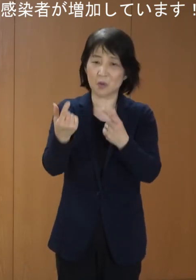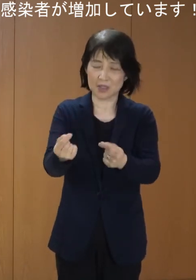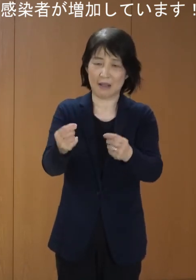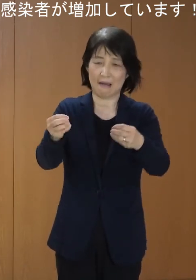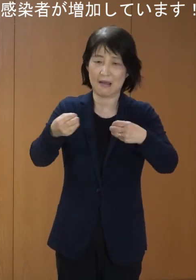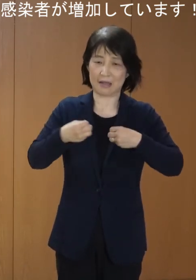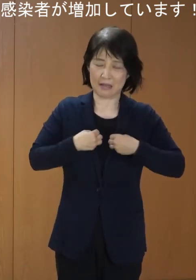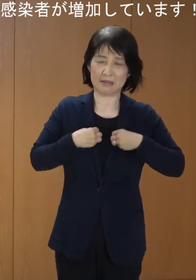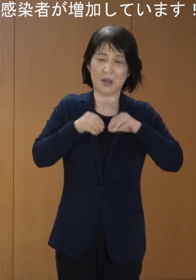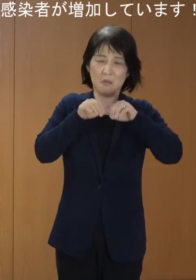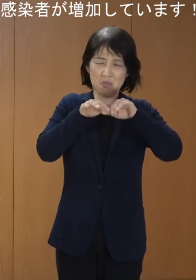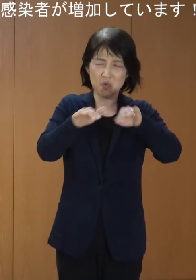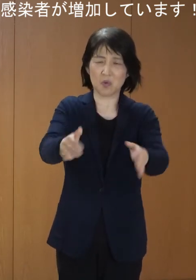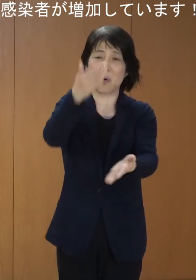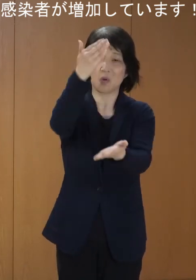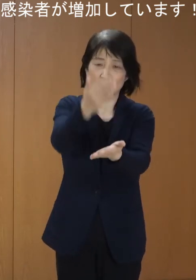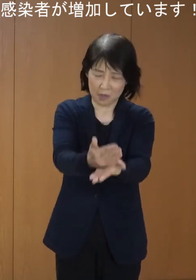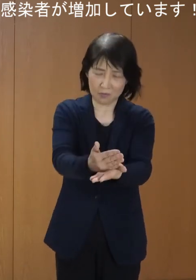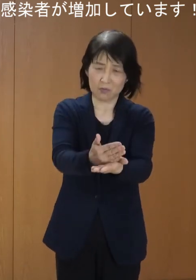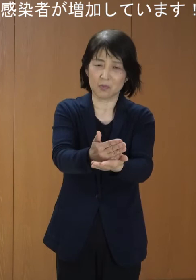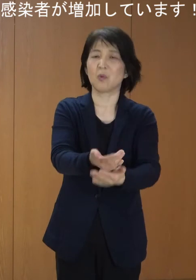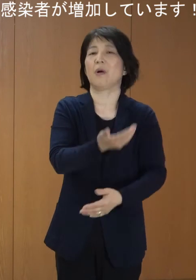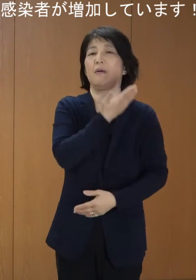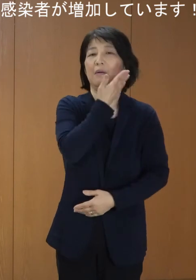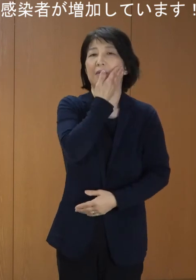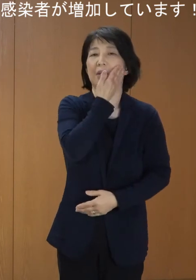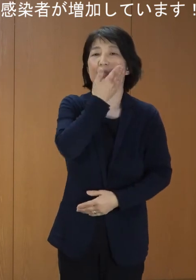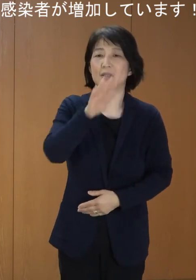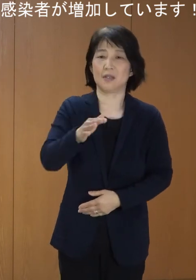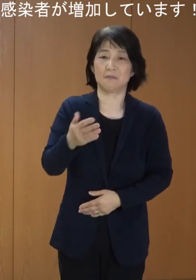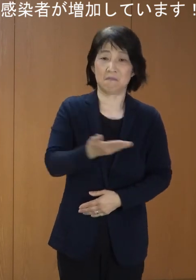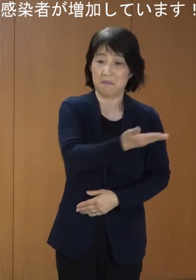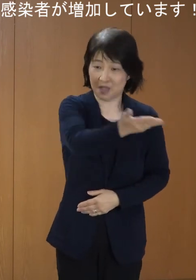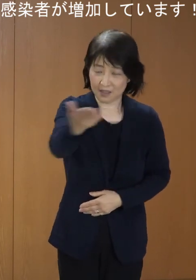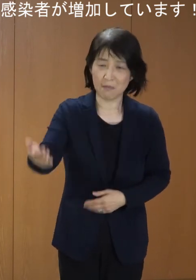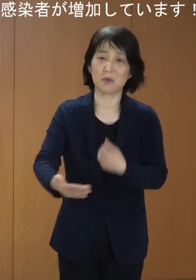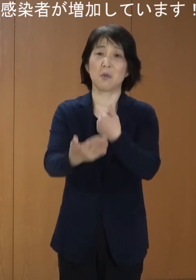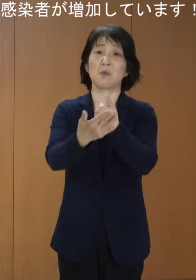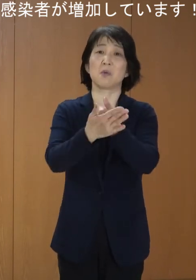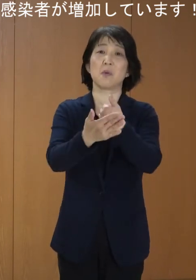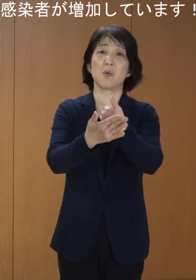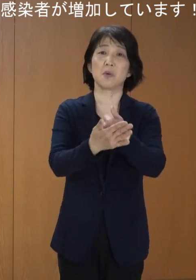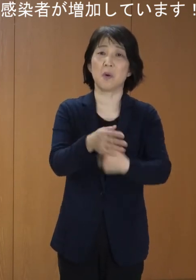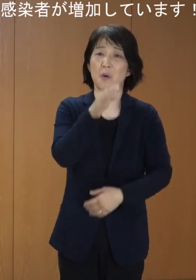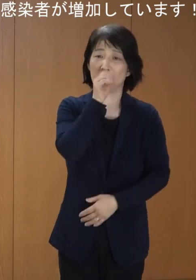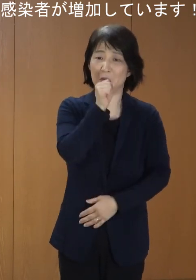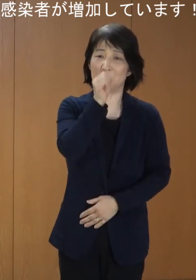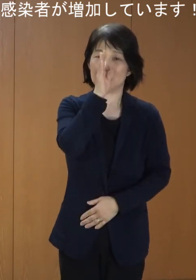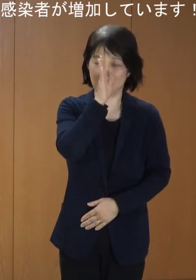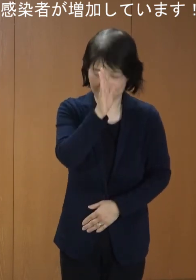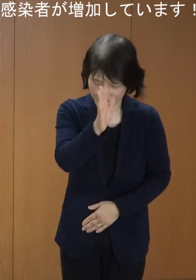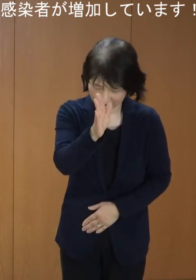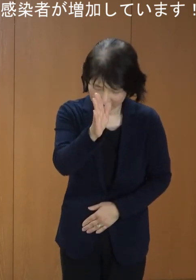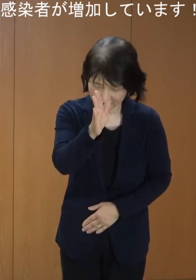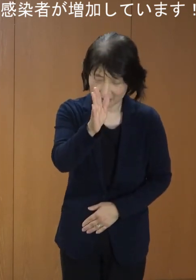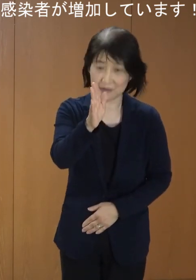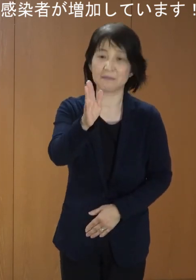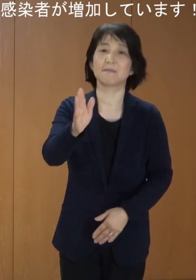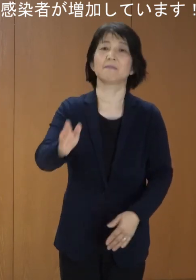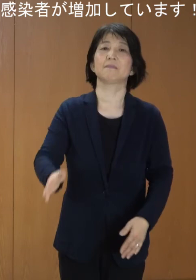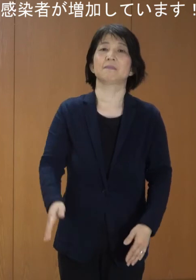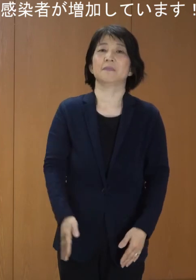基本としていただくよう、県民の皆さんのご協力をどうぞよろしくお願いいたします。